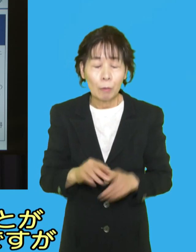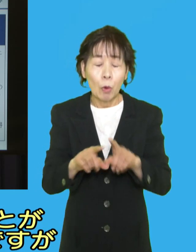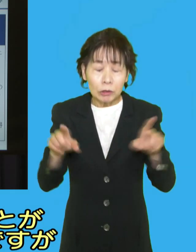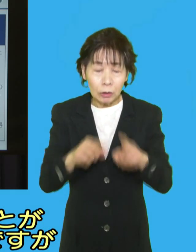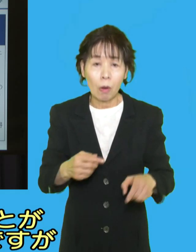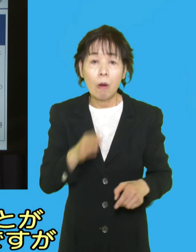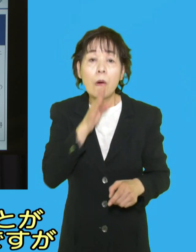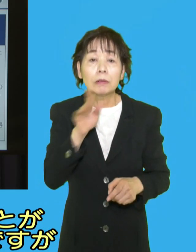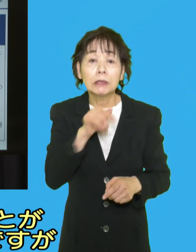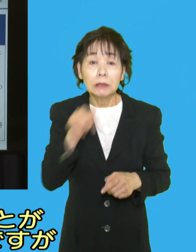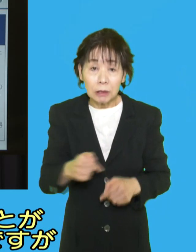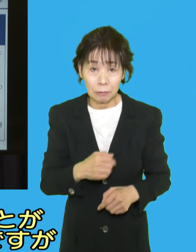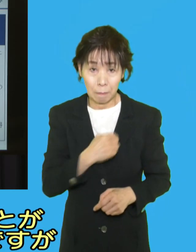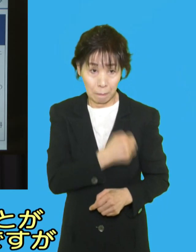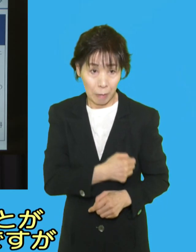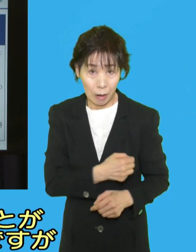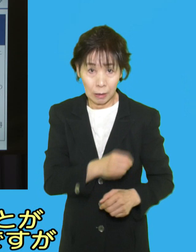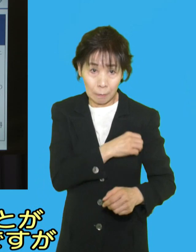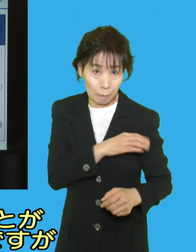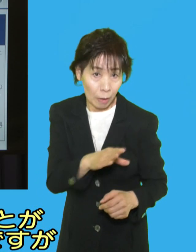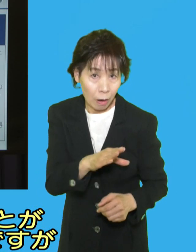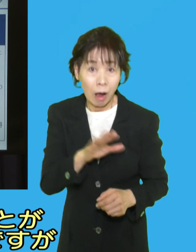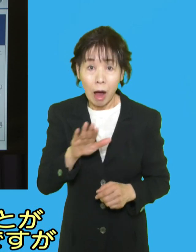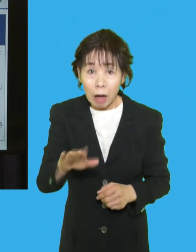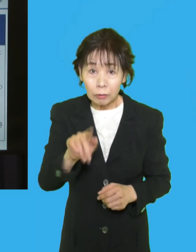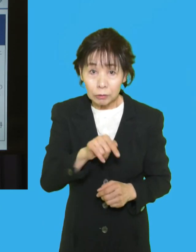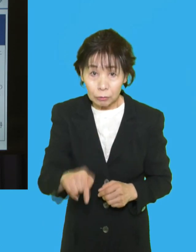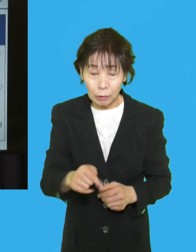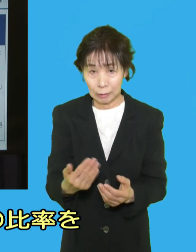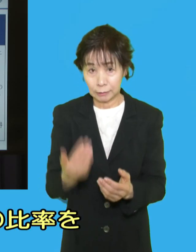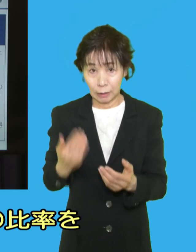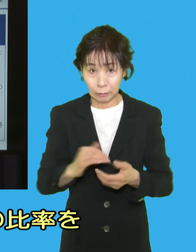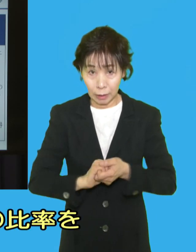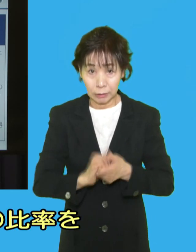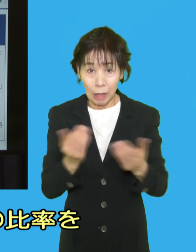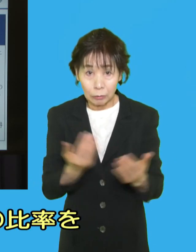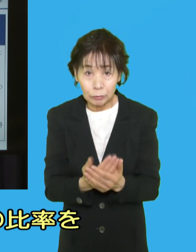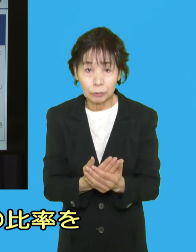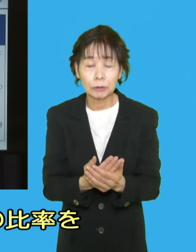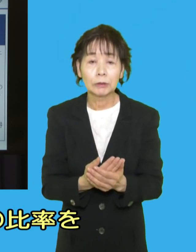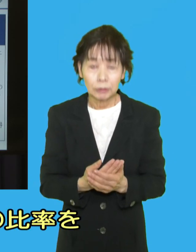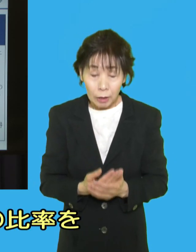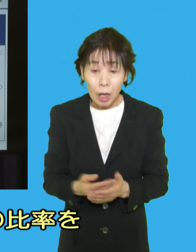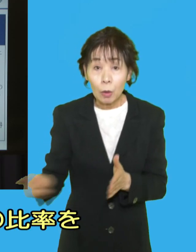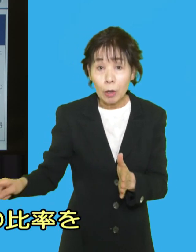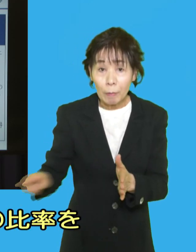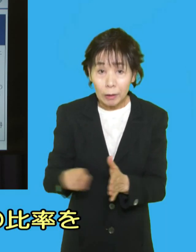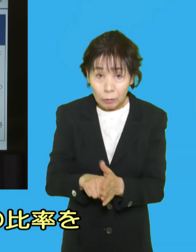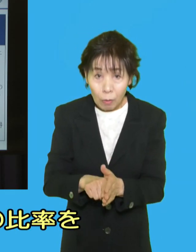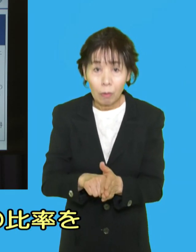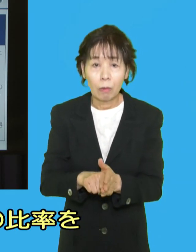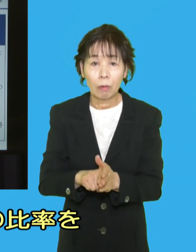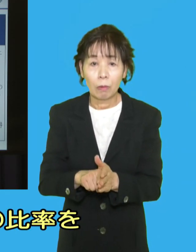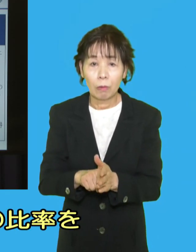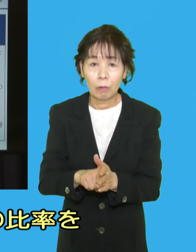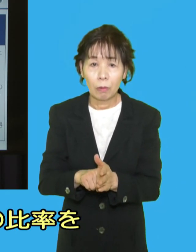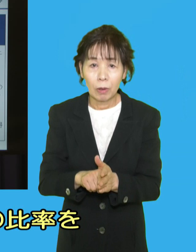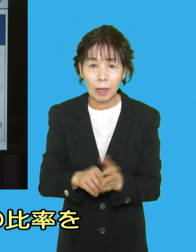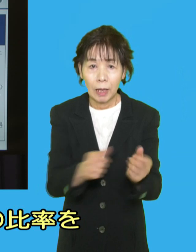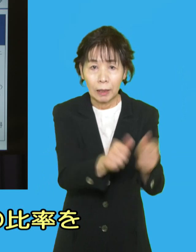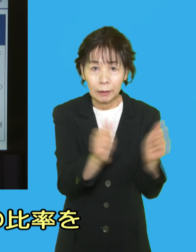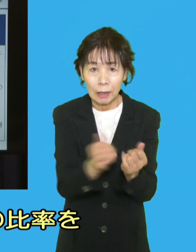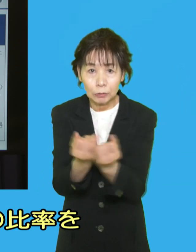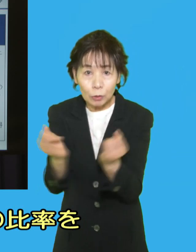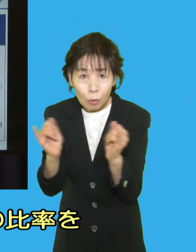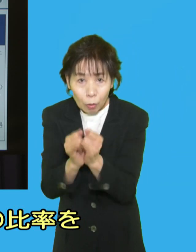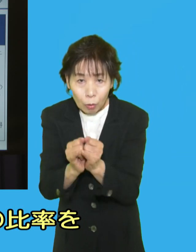るということが前提ではあると思うんですが、これまでの私もその男女の承